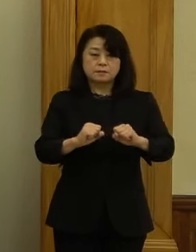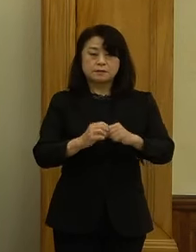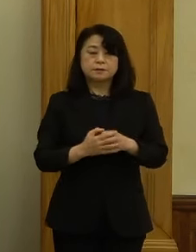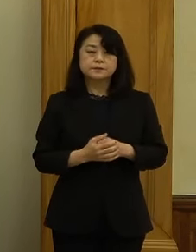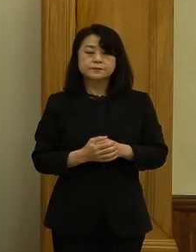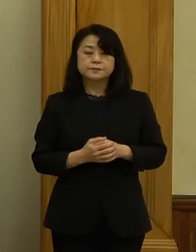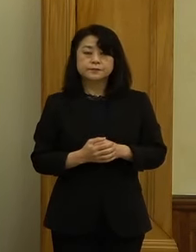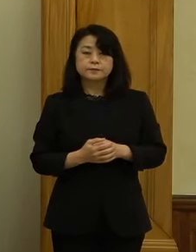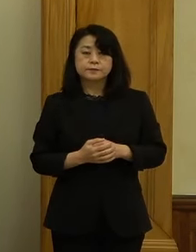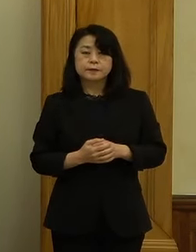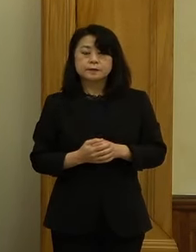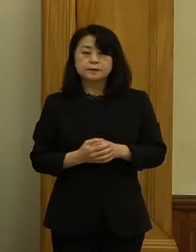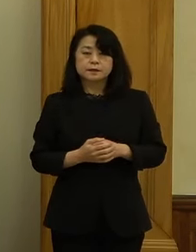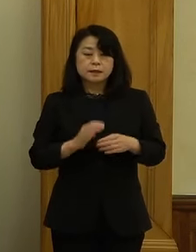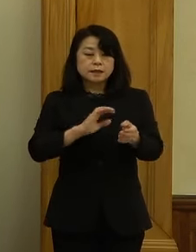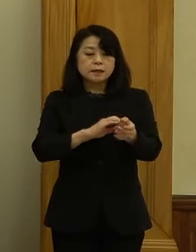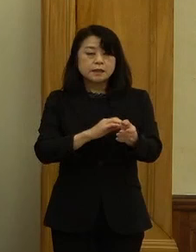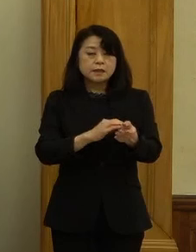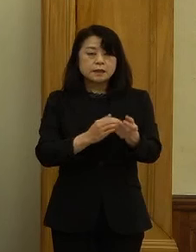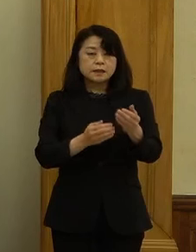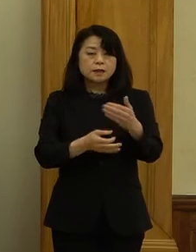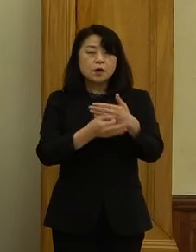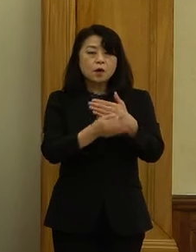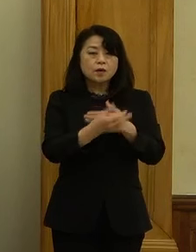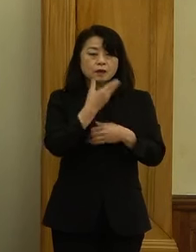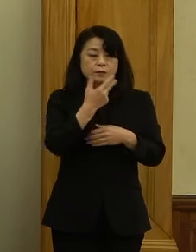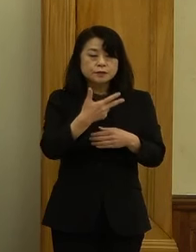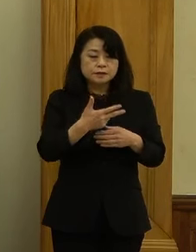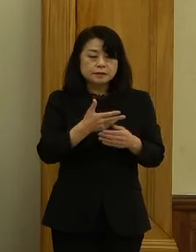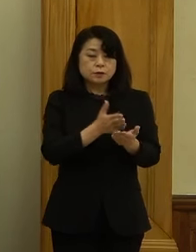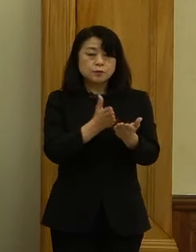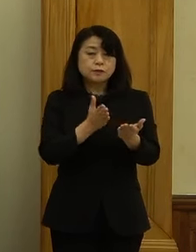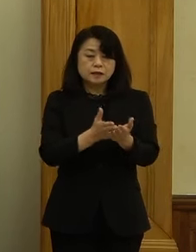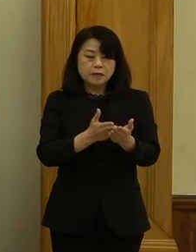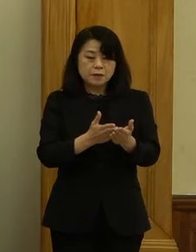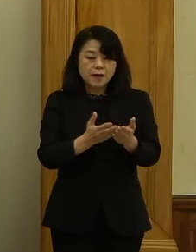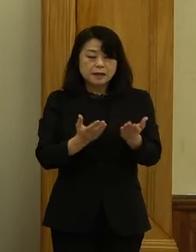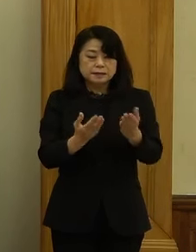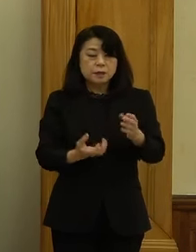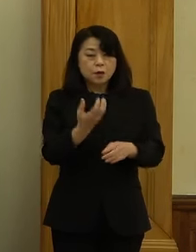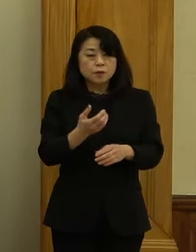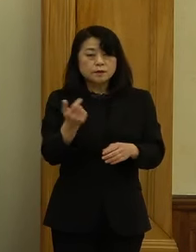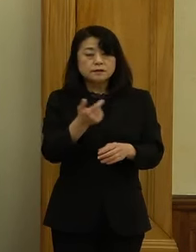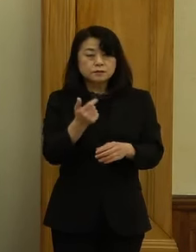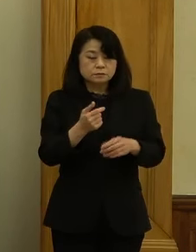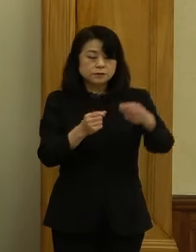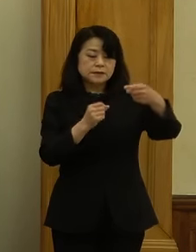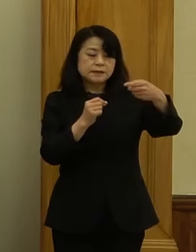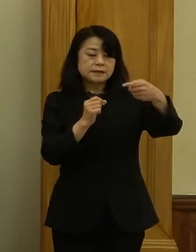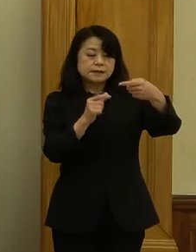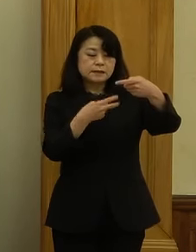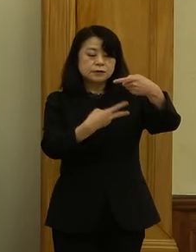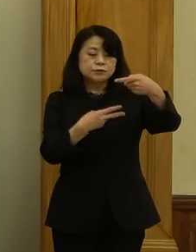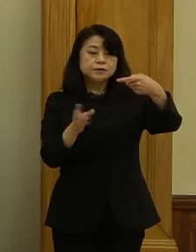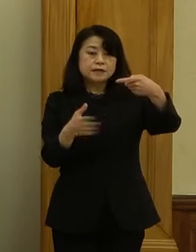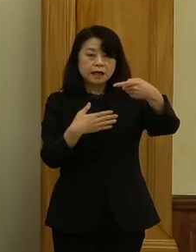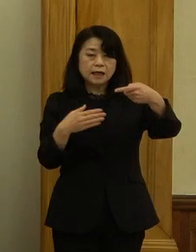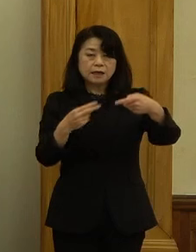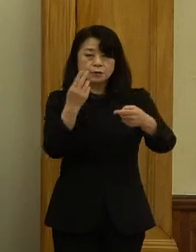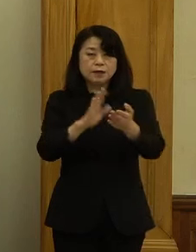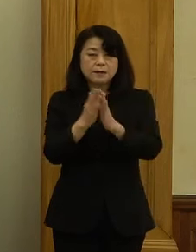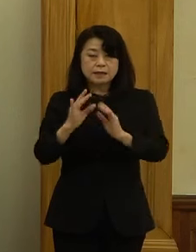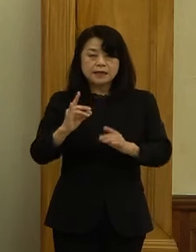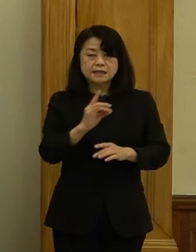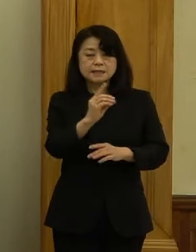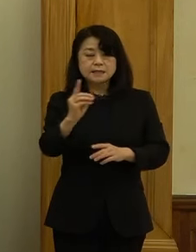えまた医療保険福祉の分野ではえ発災直後の1月2日から富山県DM